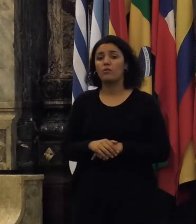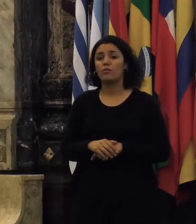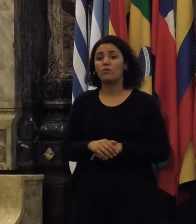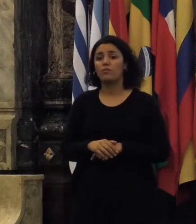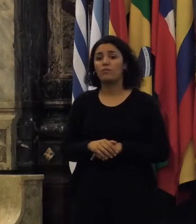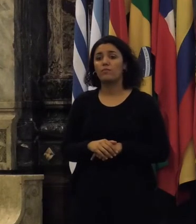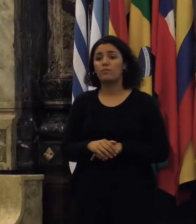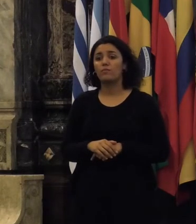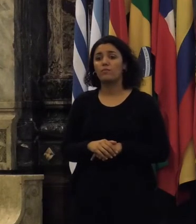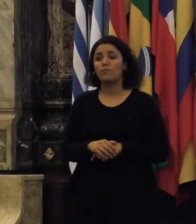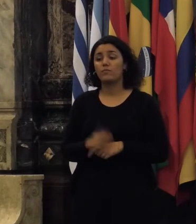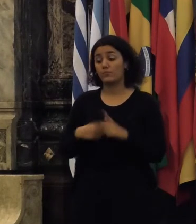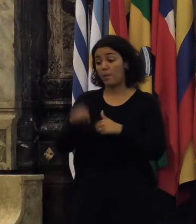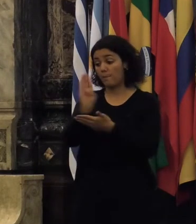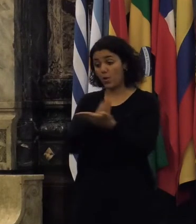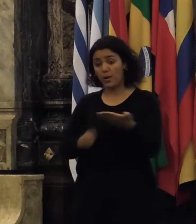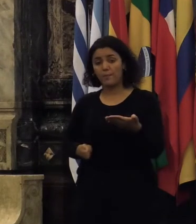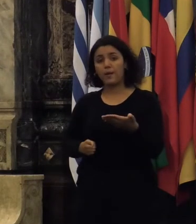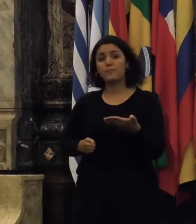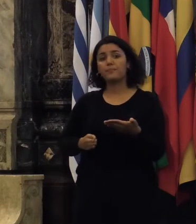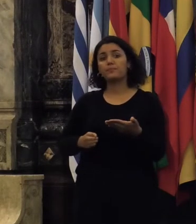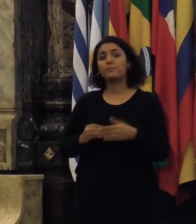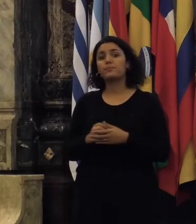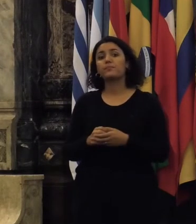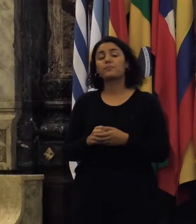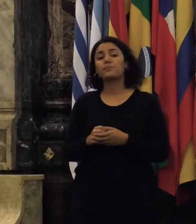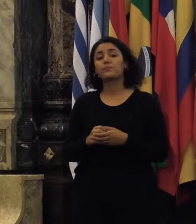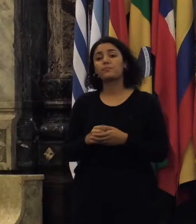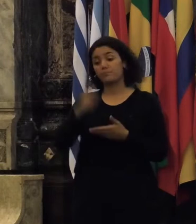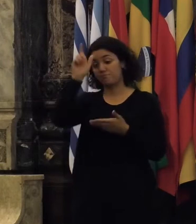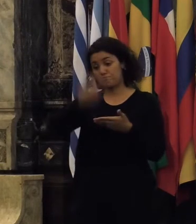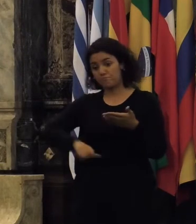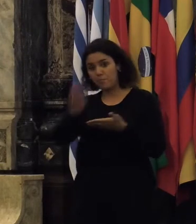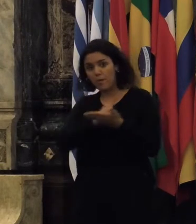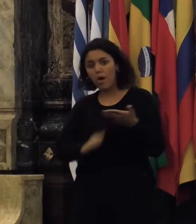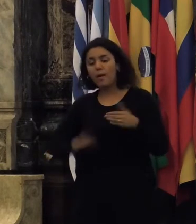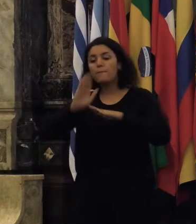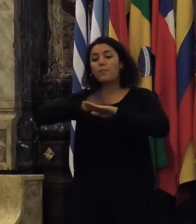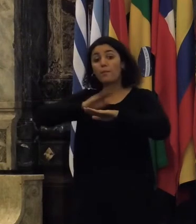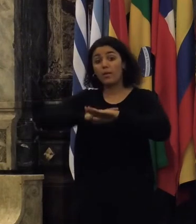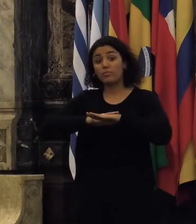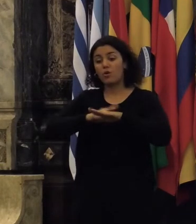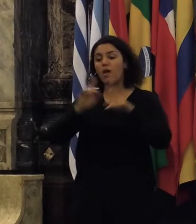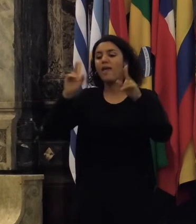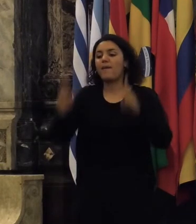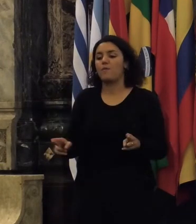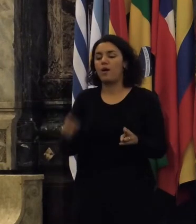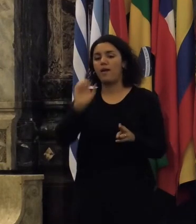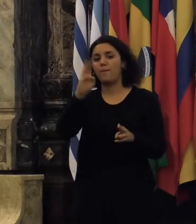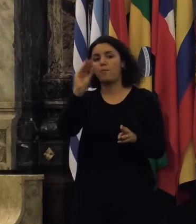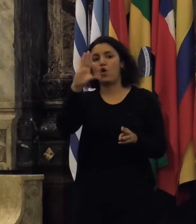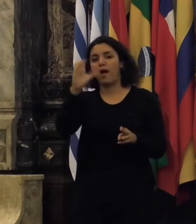Un poeta, Guy Debord, llamó a la época, y cuando